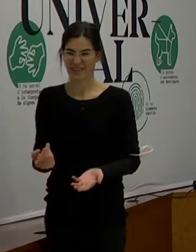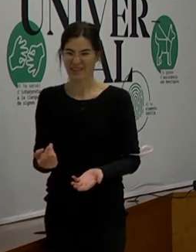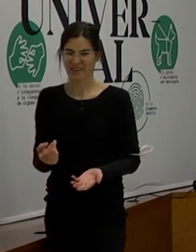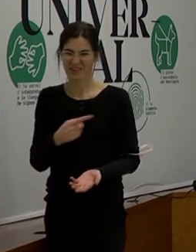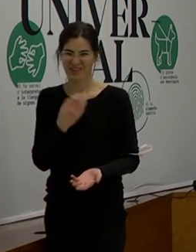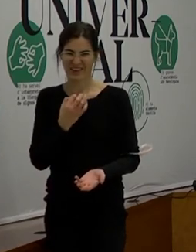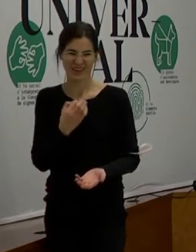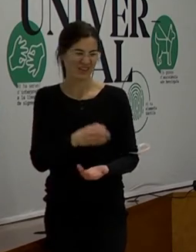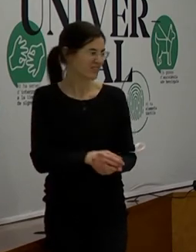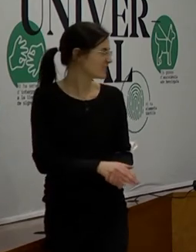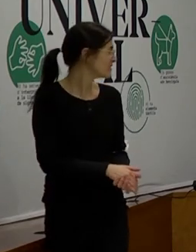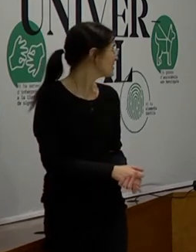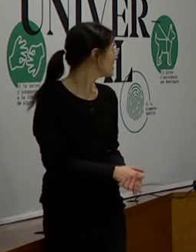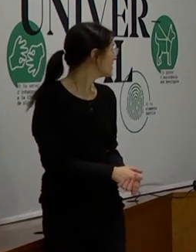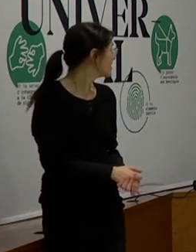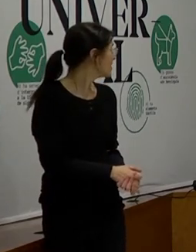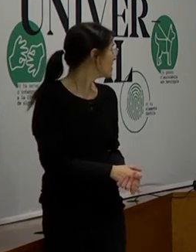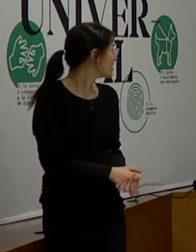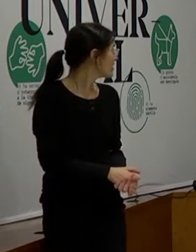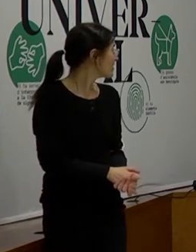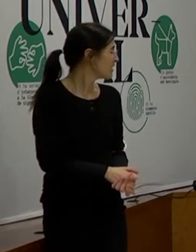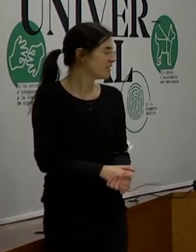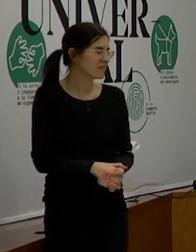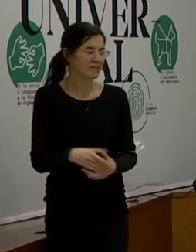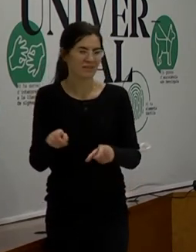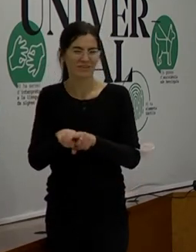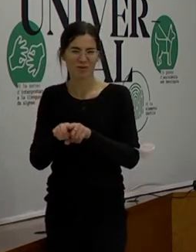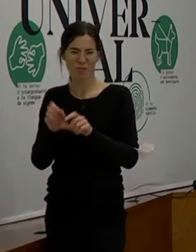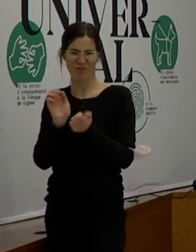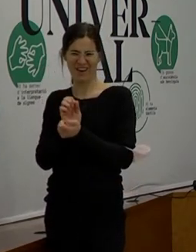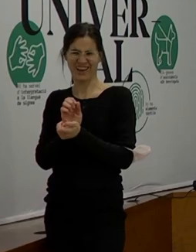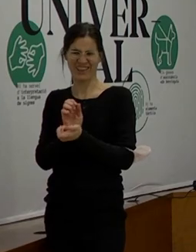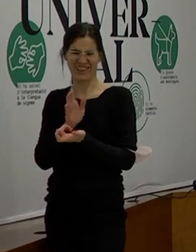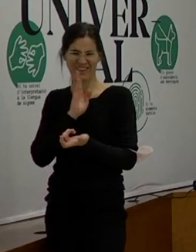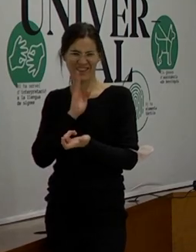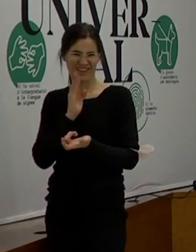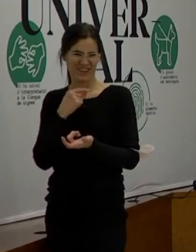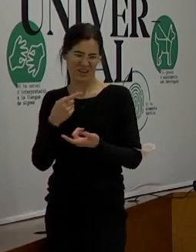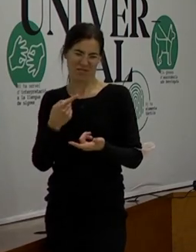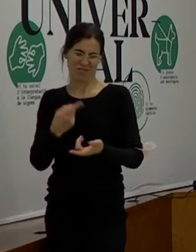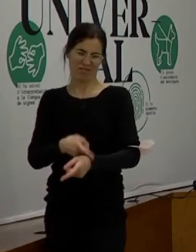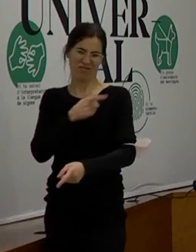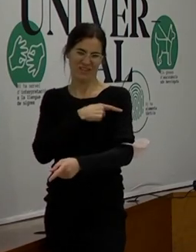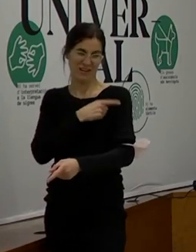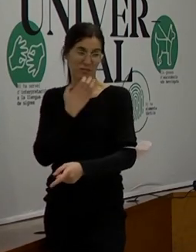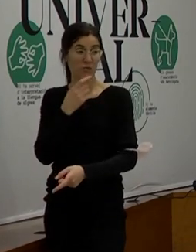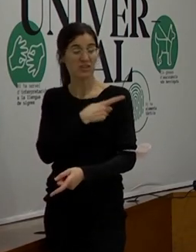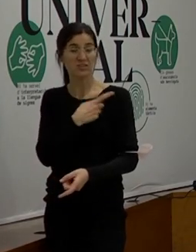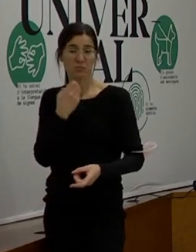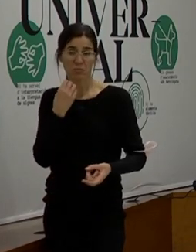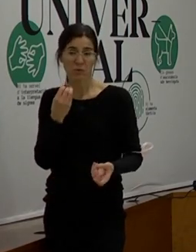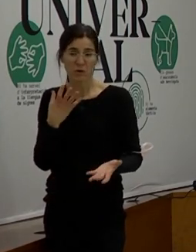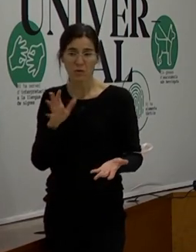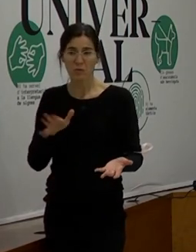¿Y esto qué es? Esto es como una prisión, ¿no? O sea, no et passeis, no et passis. En canvi, aquestes, pues bueno, pots